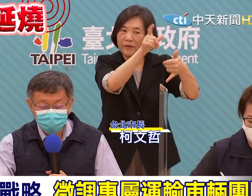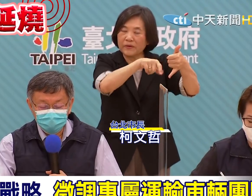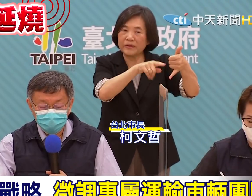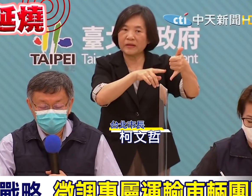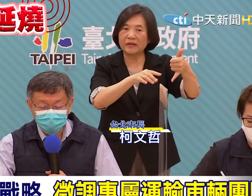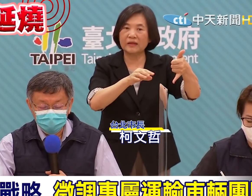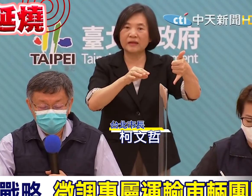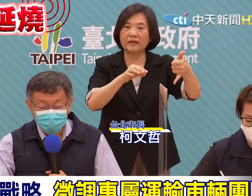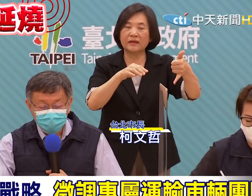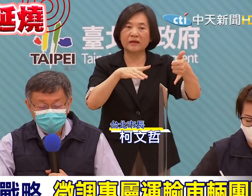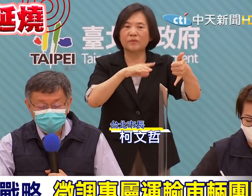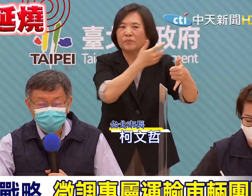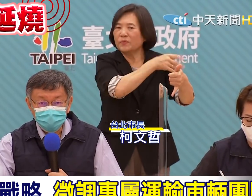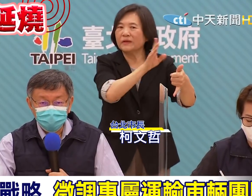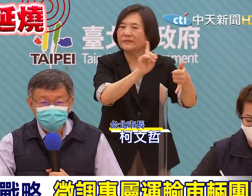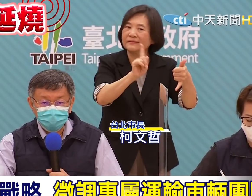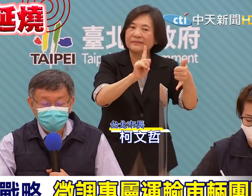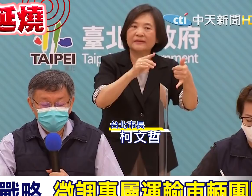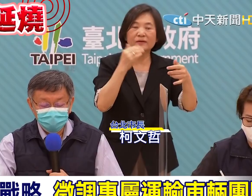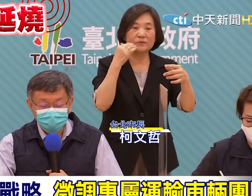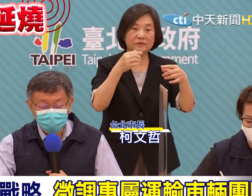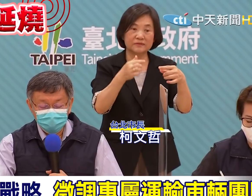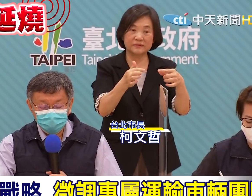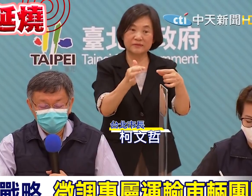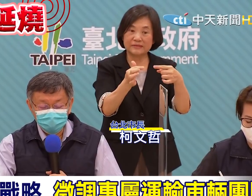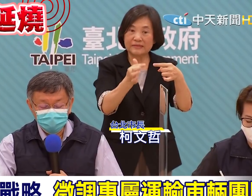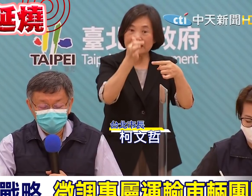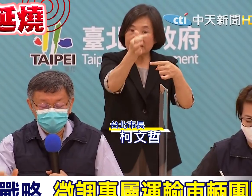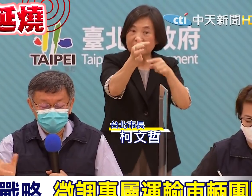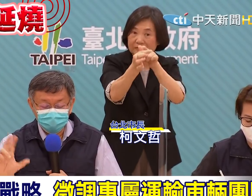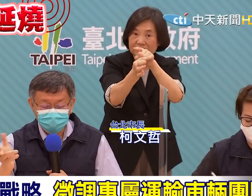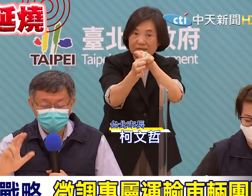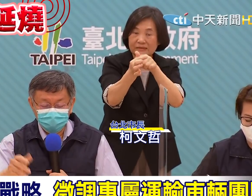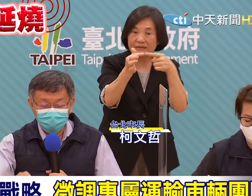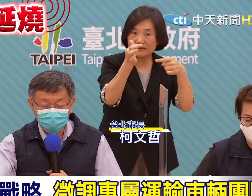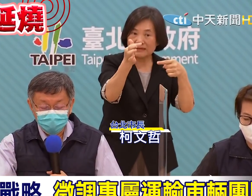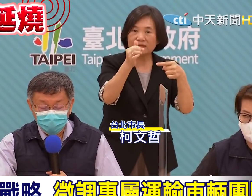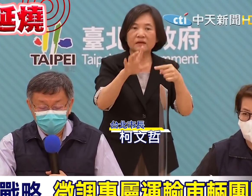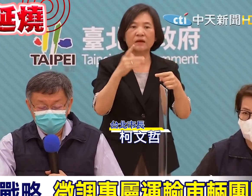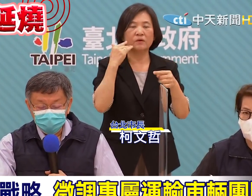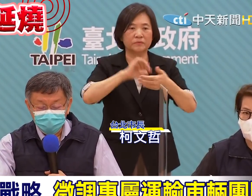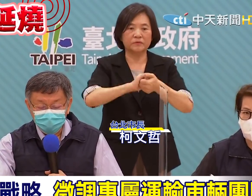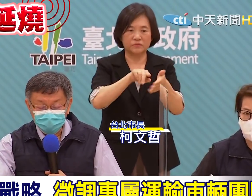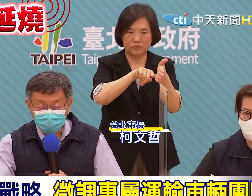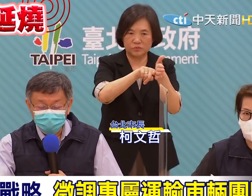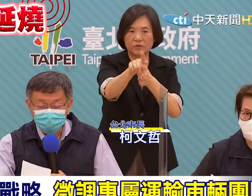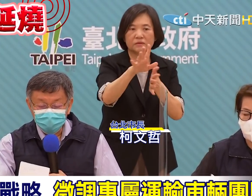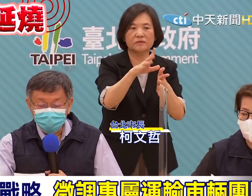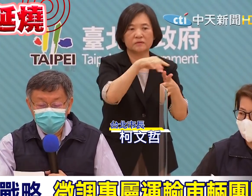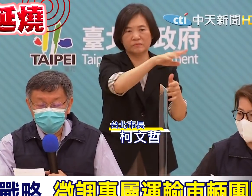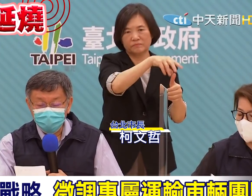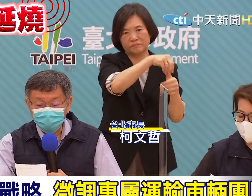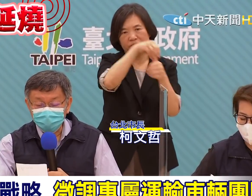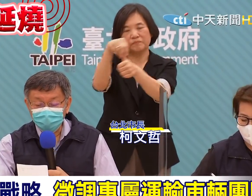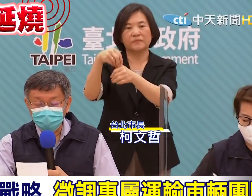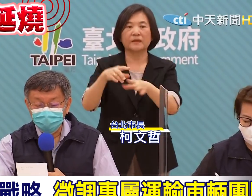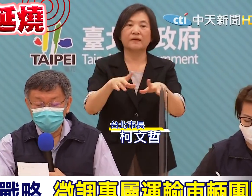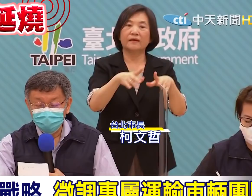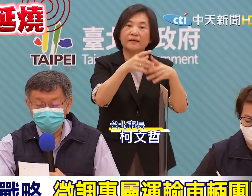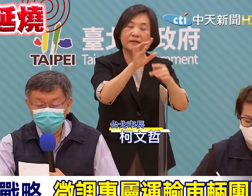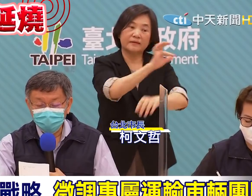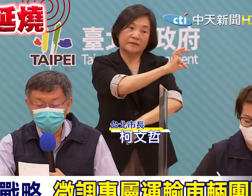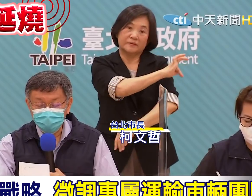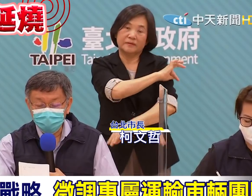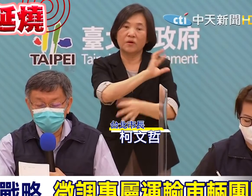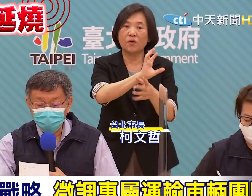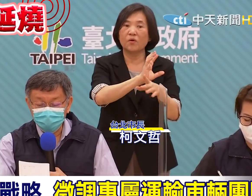或是 PCR 阳性，我们要成立一个专属的运输的这个团队。目前有救护车8辆，你知道，那